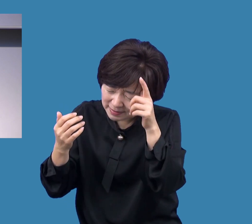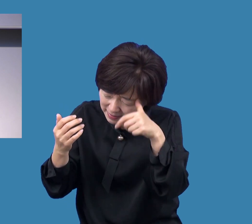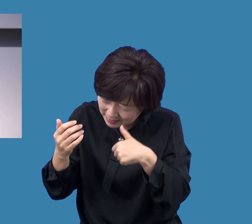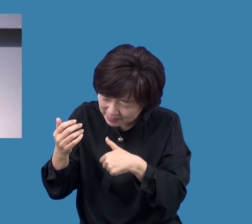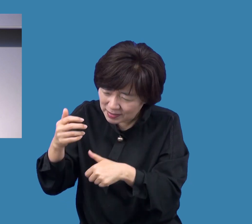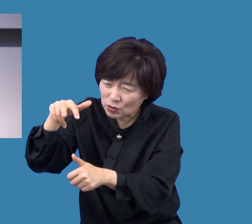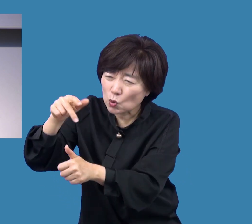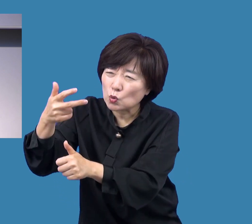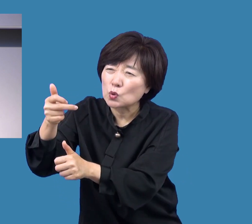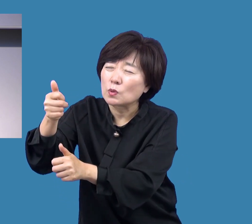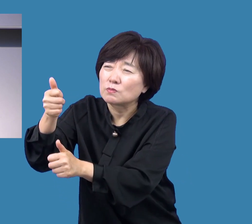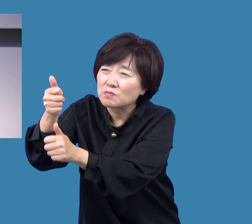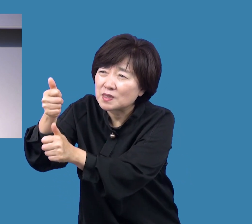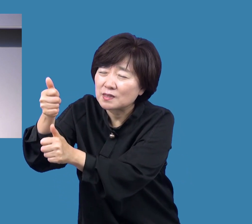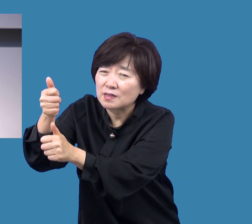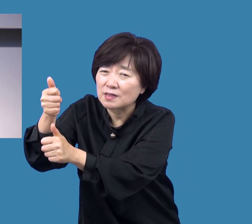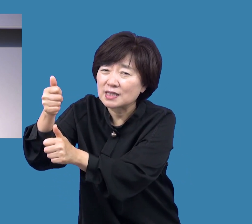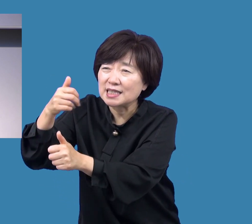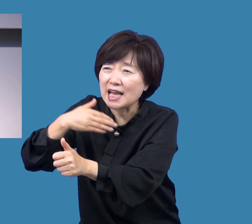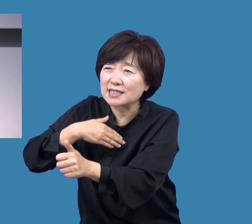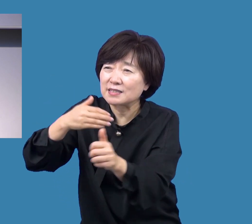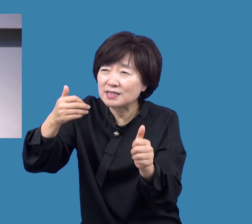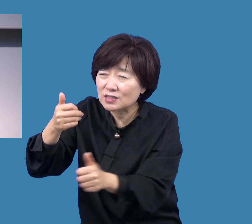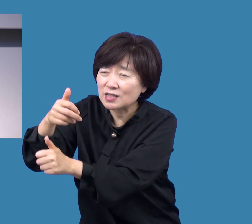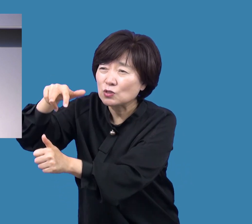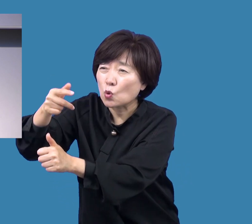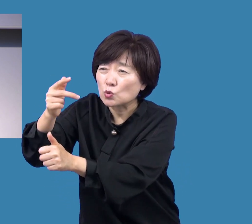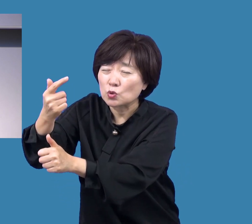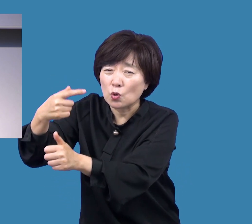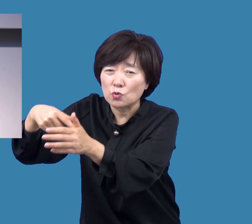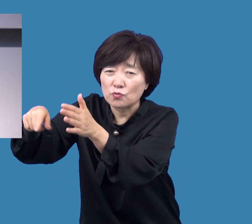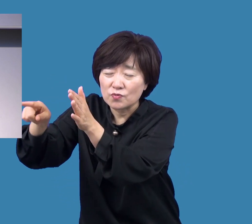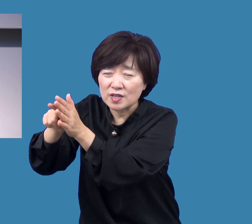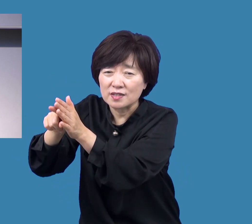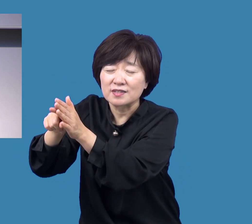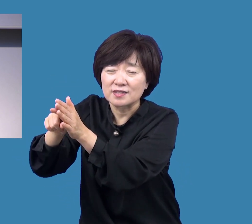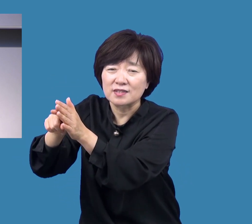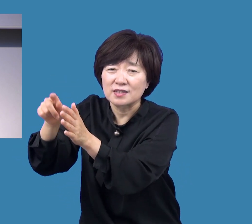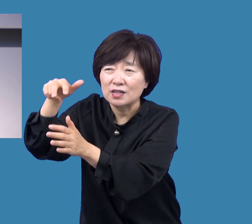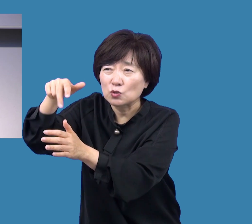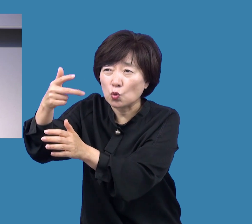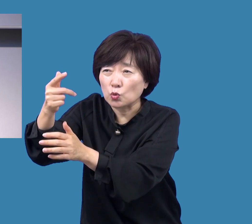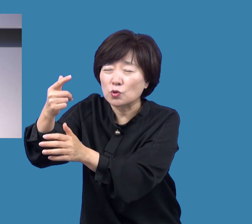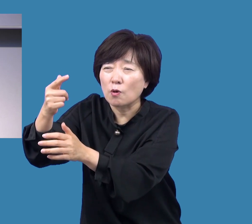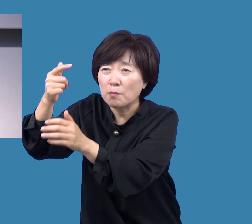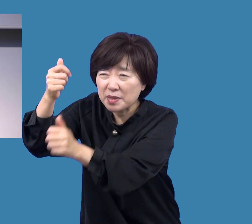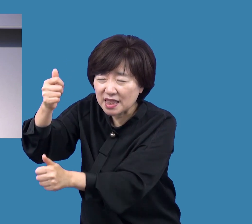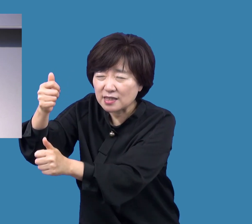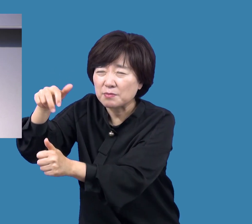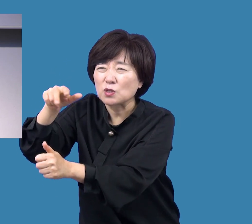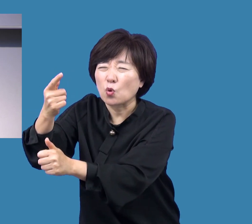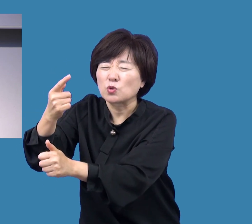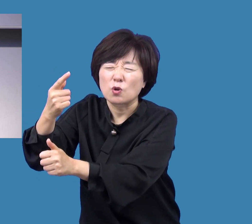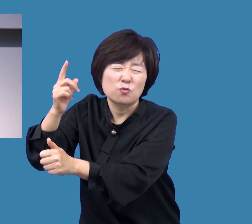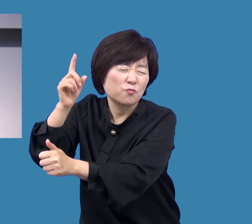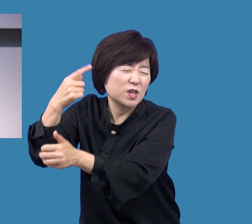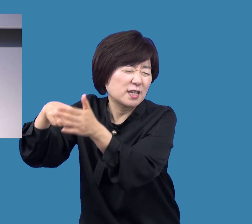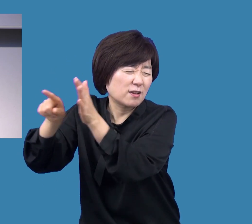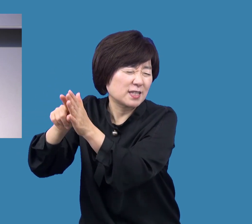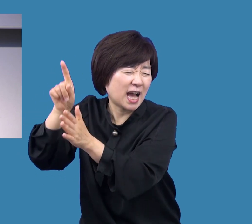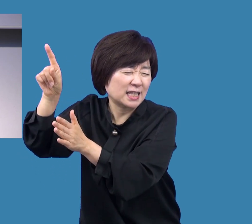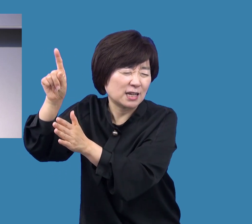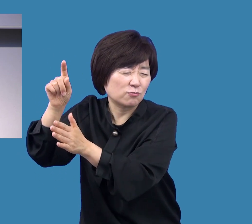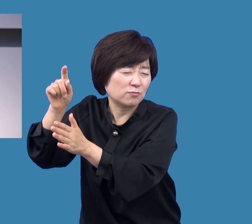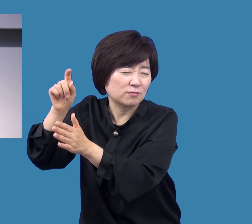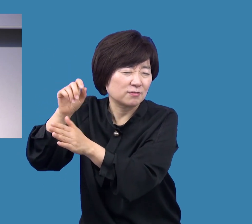뭐라고 서원하냐면 나는 조조 밑에 가지만 조조를 위해서는 단 하나의 책략도 내지 않을 거야. 이제 그러고 조조 밑에 가는